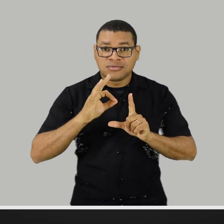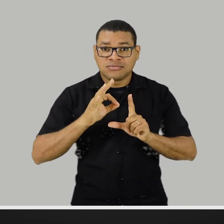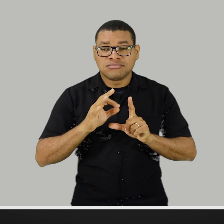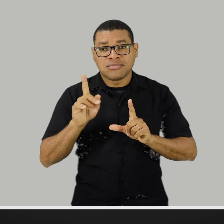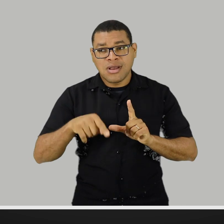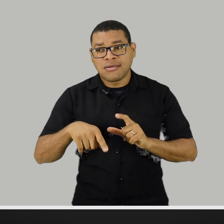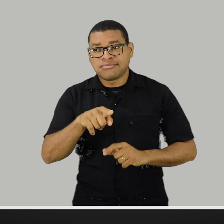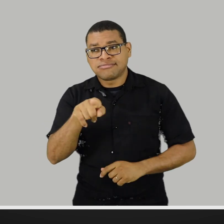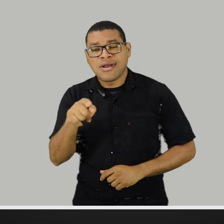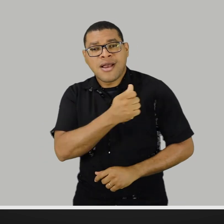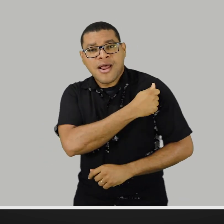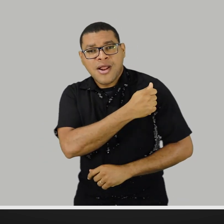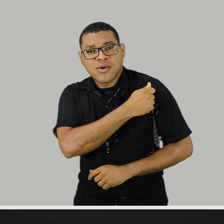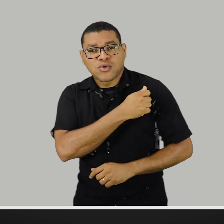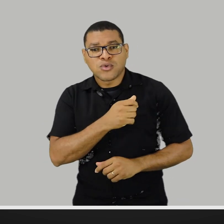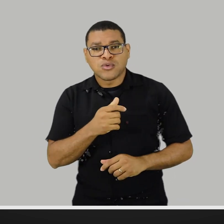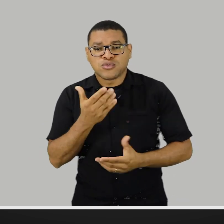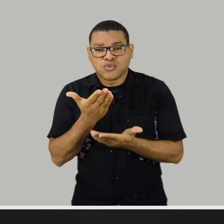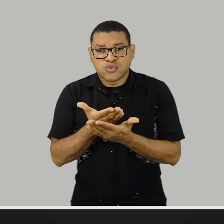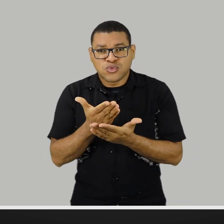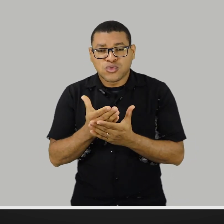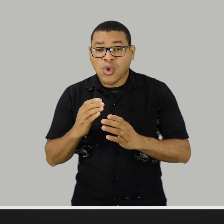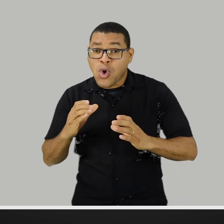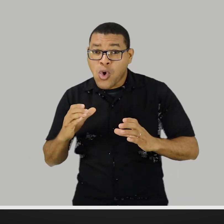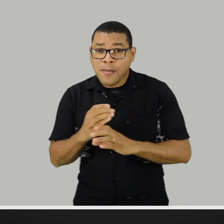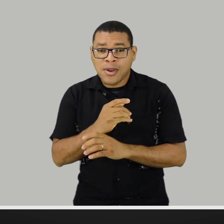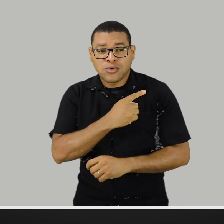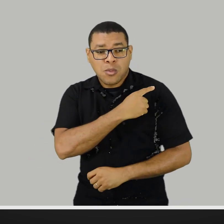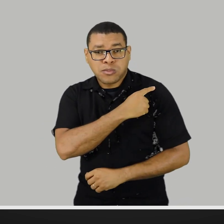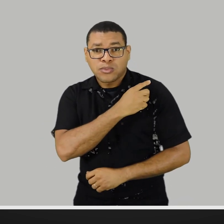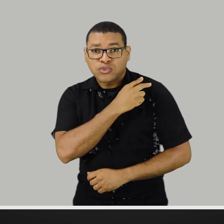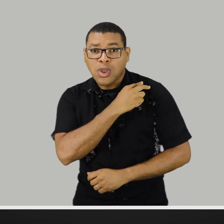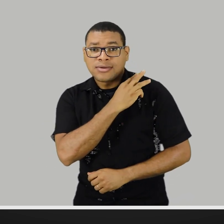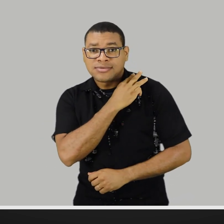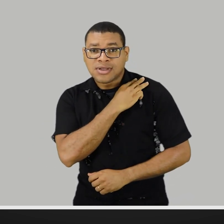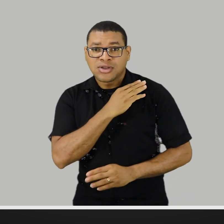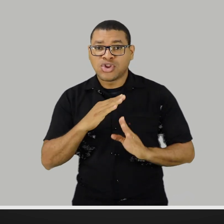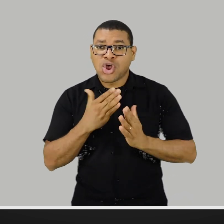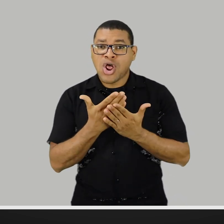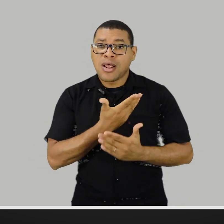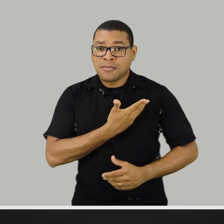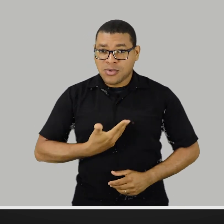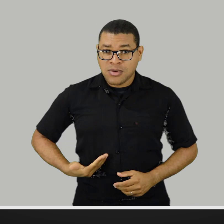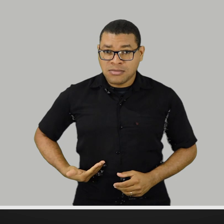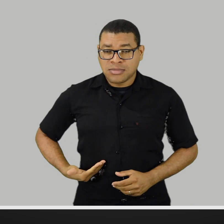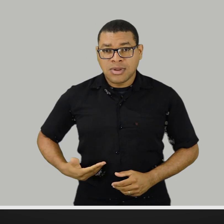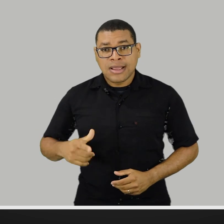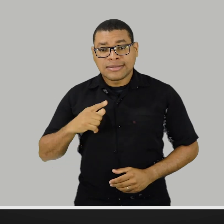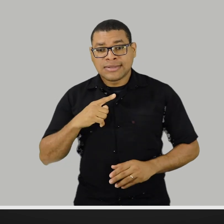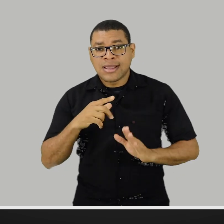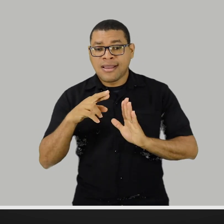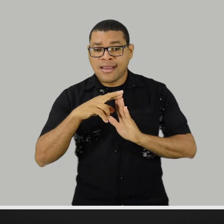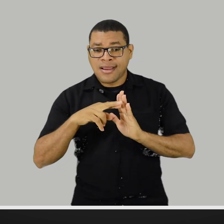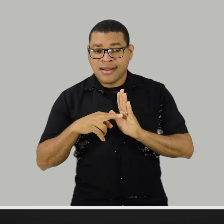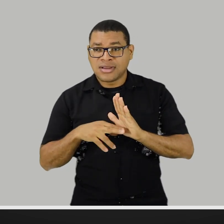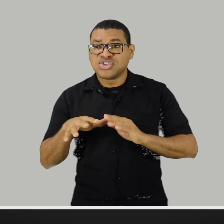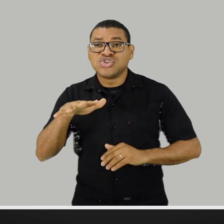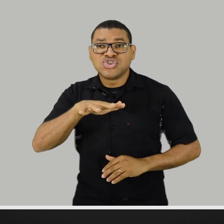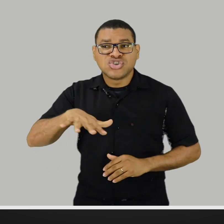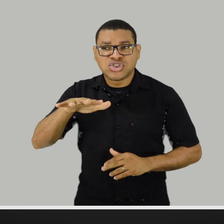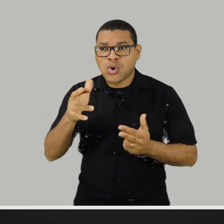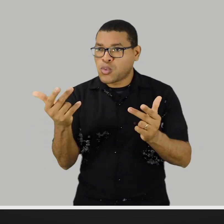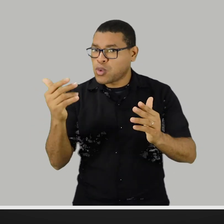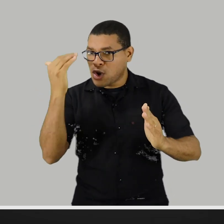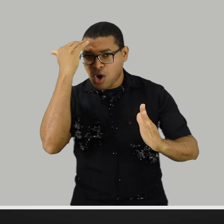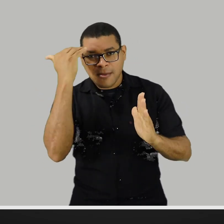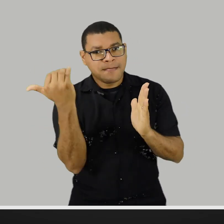cotas para alunos que tenham cursado integralmente o ensino médio em escolas públicas submeter-se-ão às normas gerais e